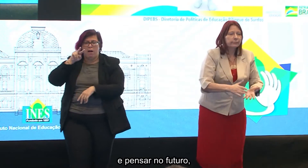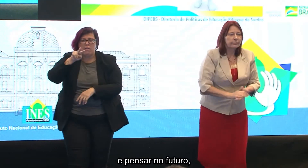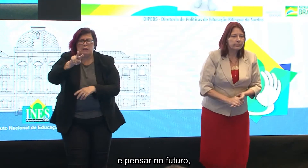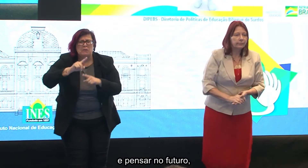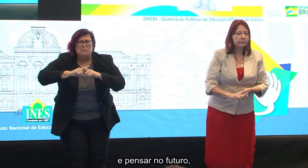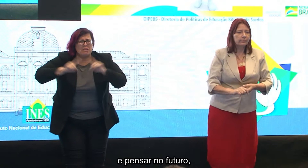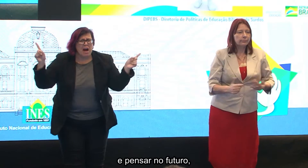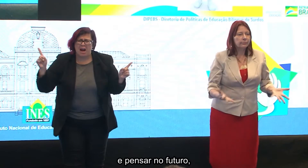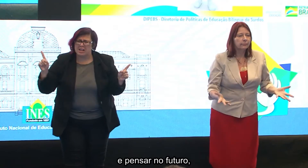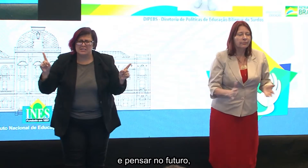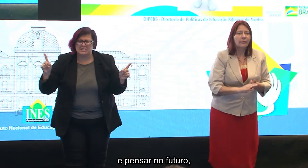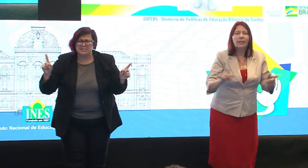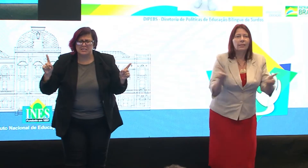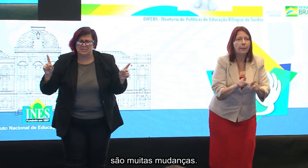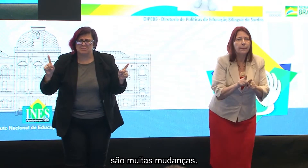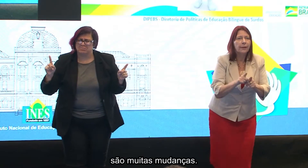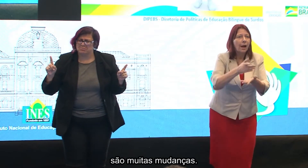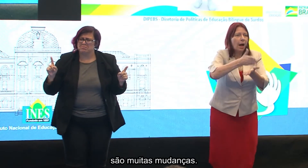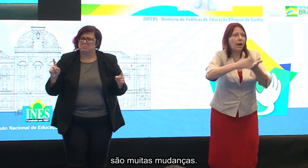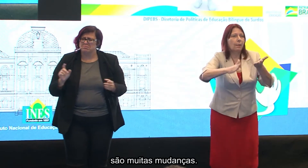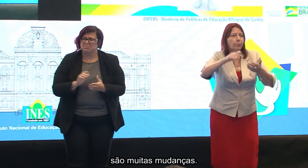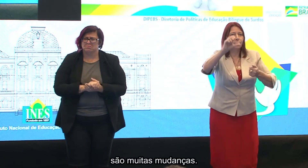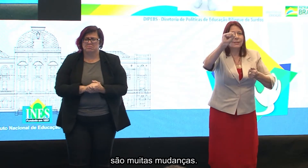pensar no futuro. São muitas mudanças.